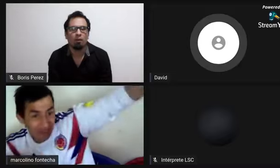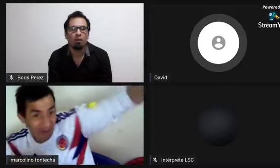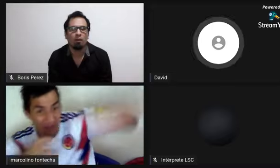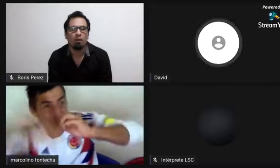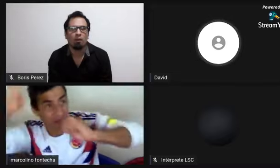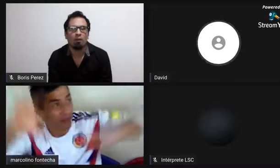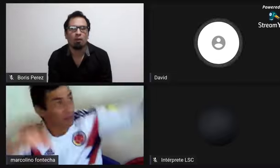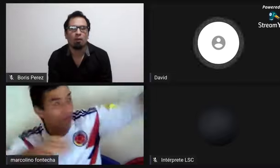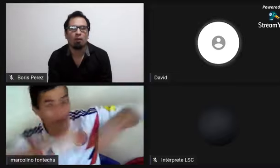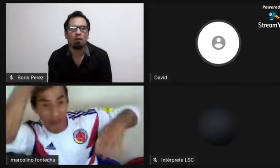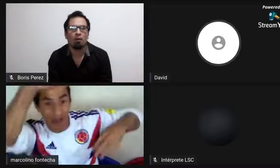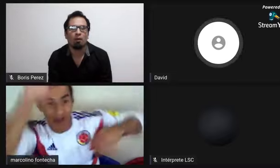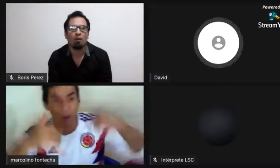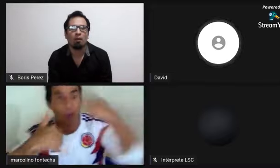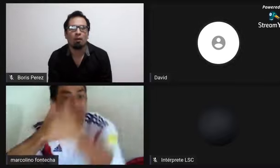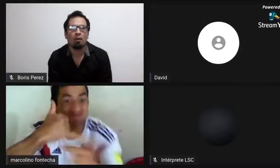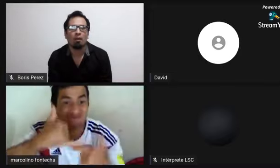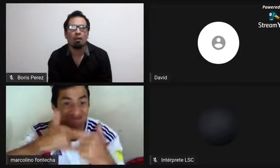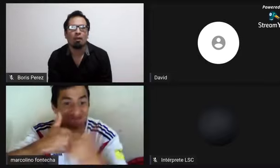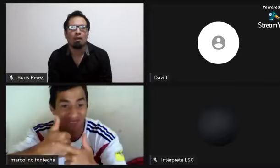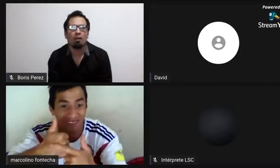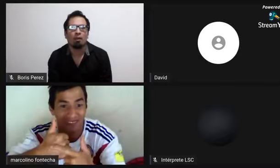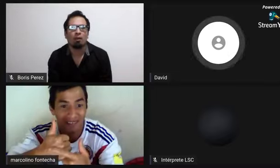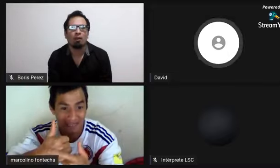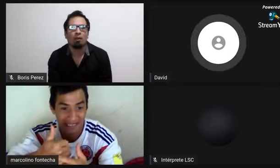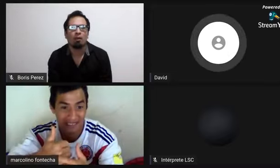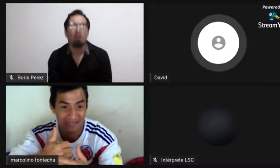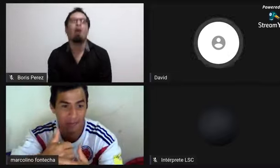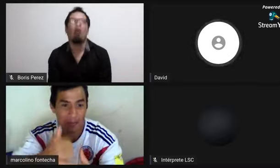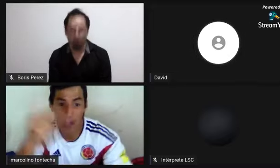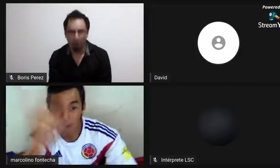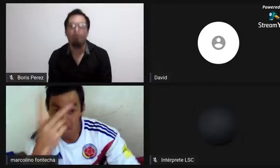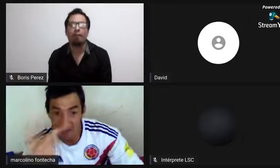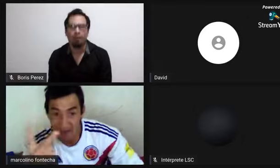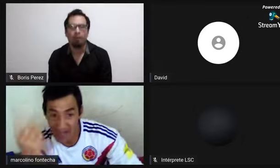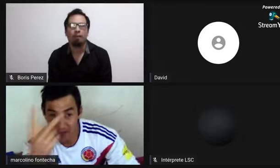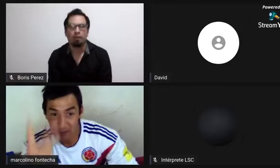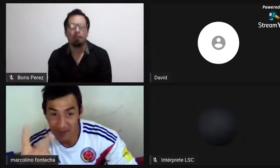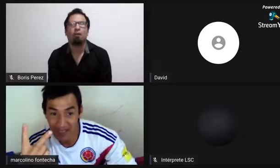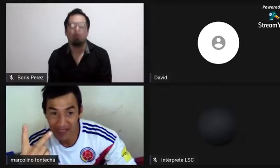se robaron muchos recursos de Colombia